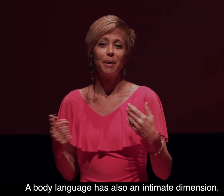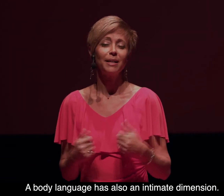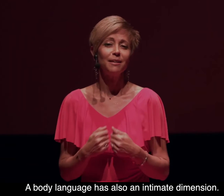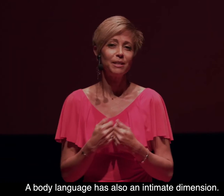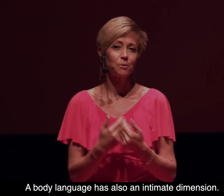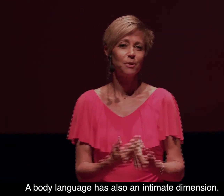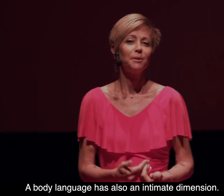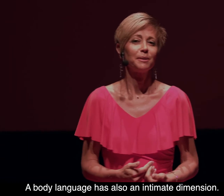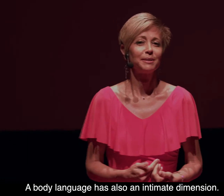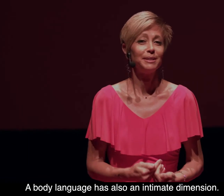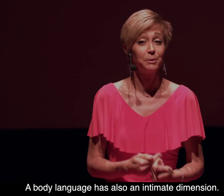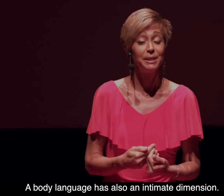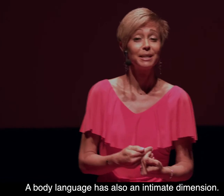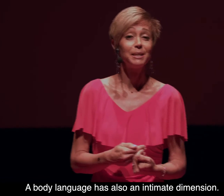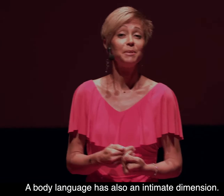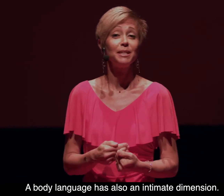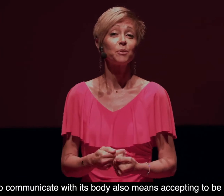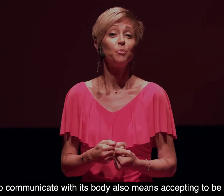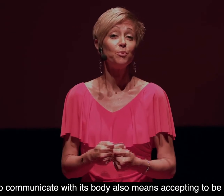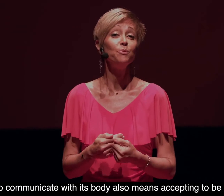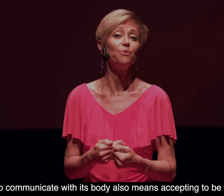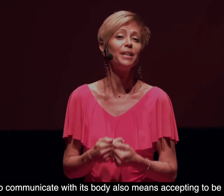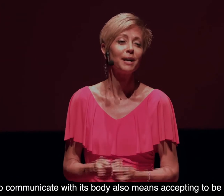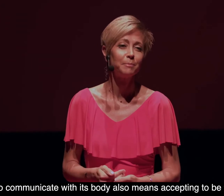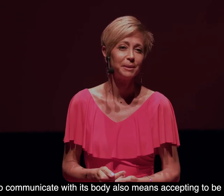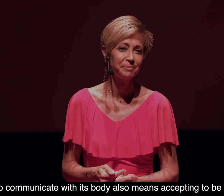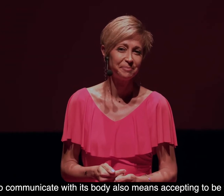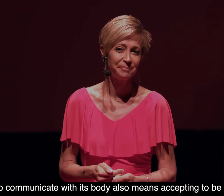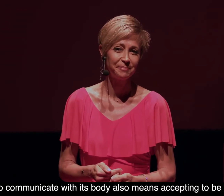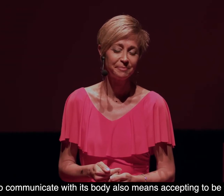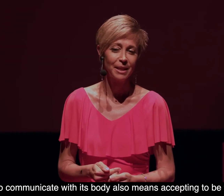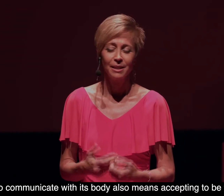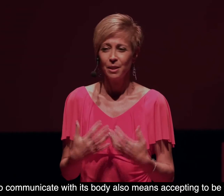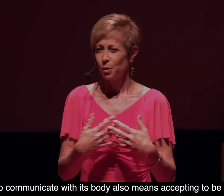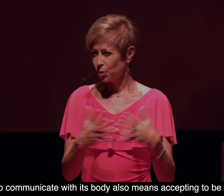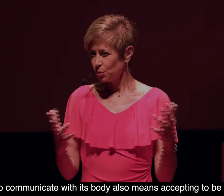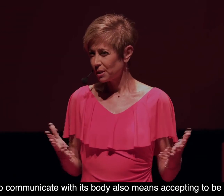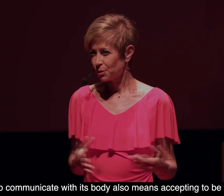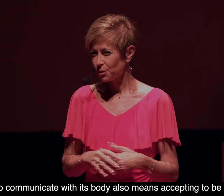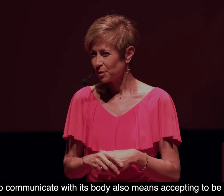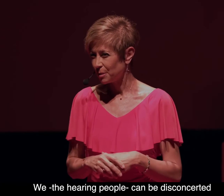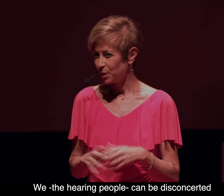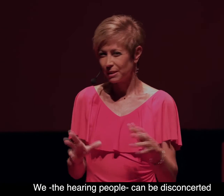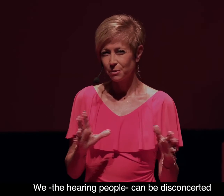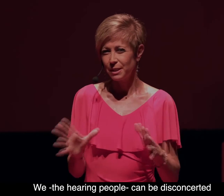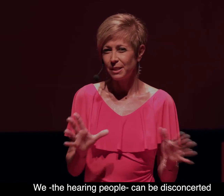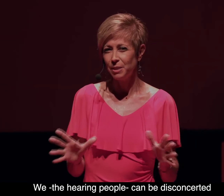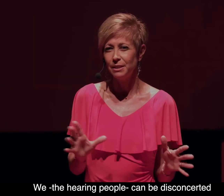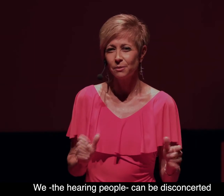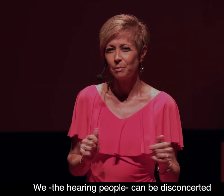Parler avec son corps, c'est aussi accepter d'être plus vulnérable. Pour nous, les entendants, ça peut être déstabilisant,